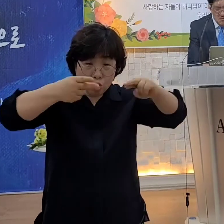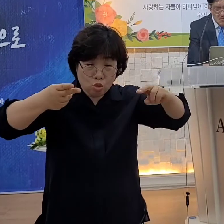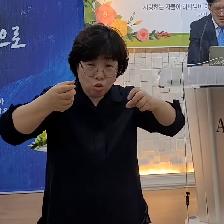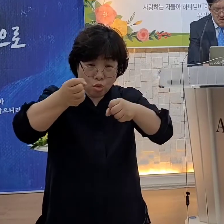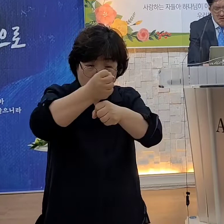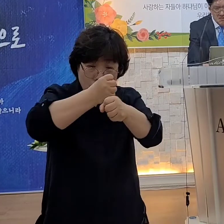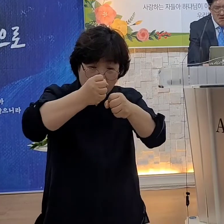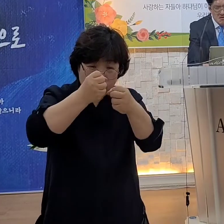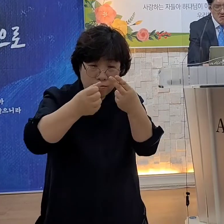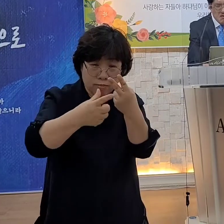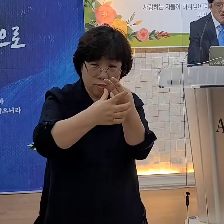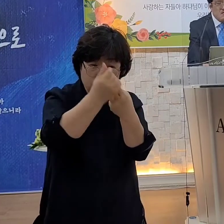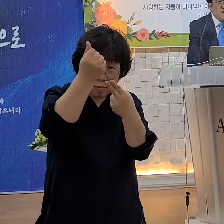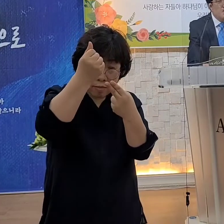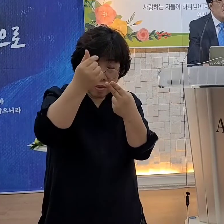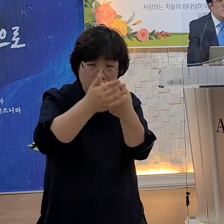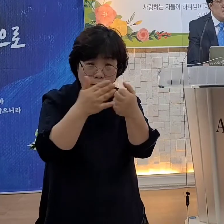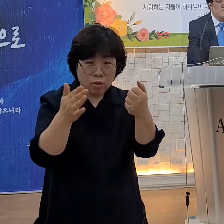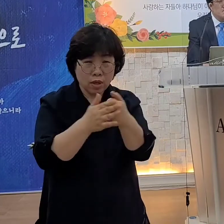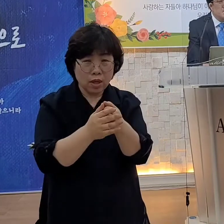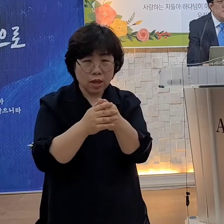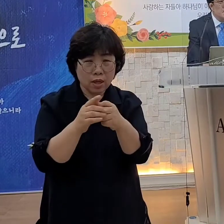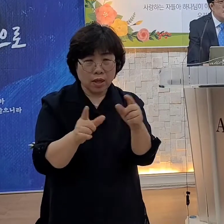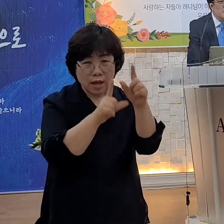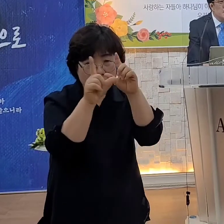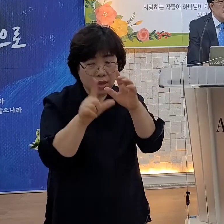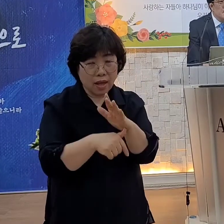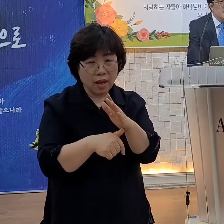더 좋을 것이라 생각했는데 살면 살수록